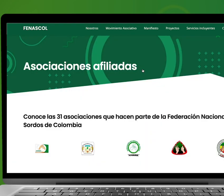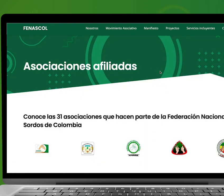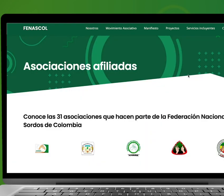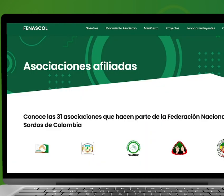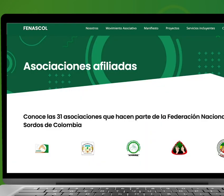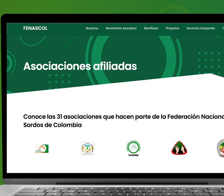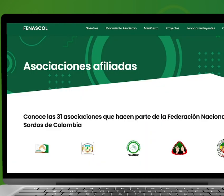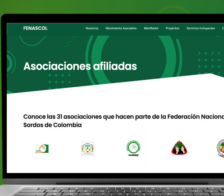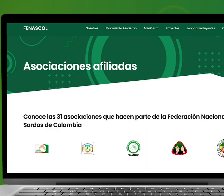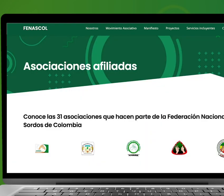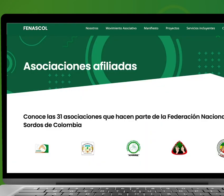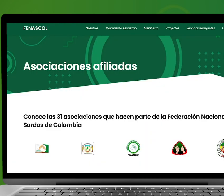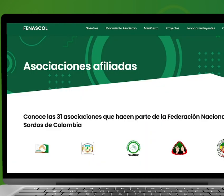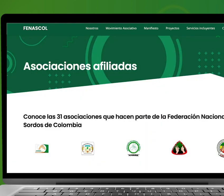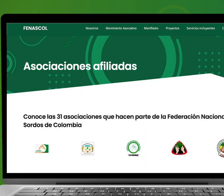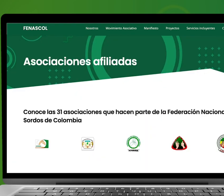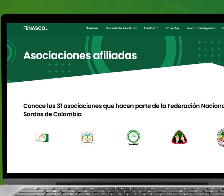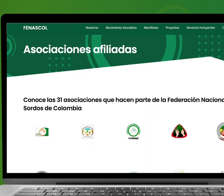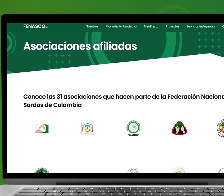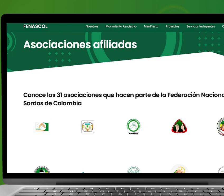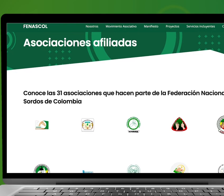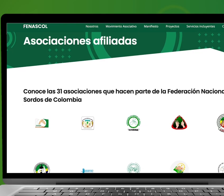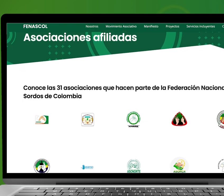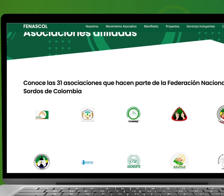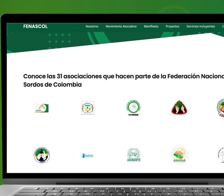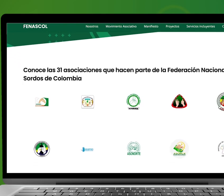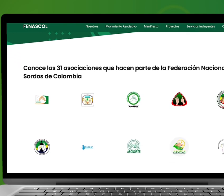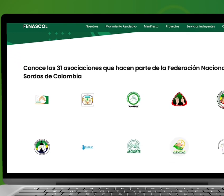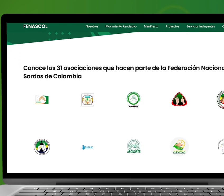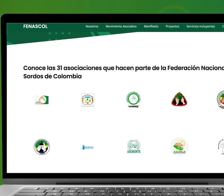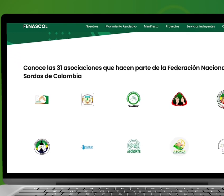luego debes dar clic a la opción Asociaciones Afiliadas.